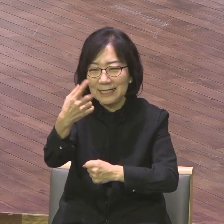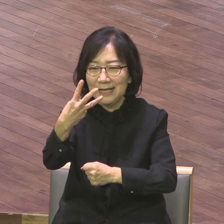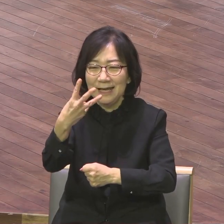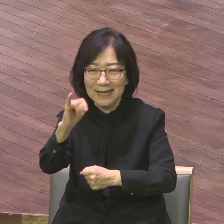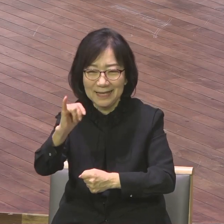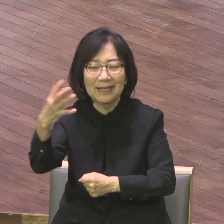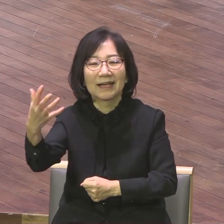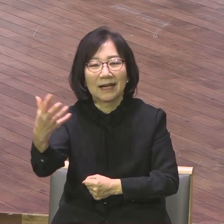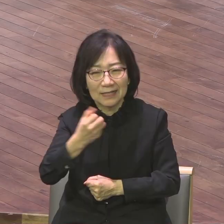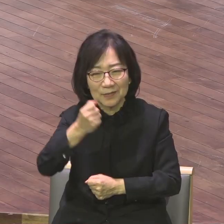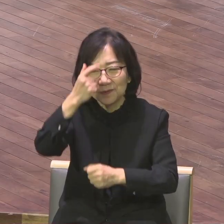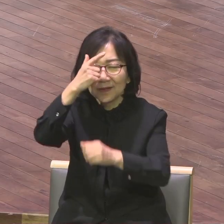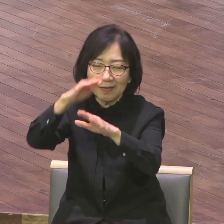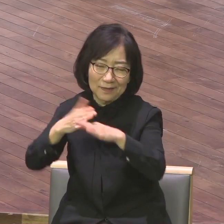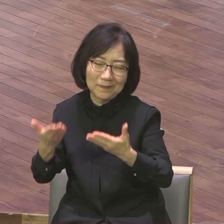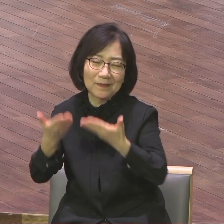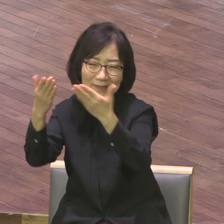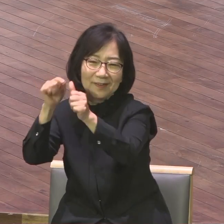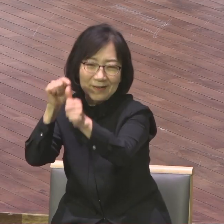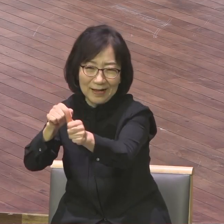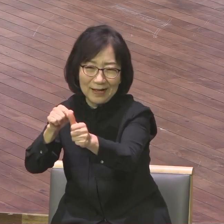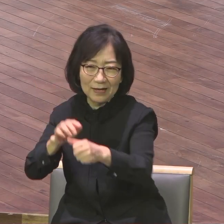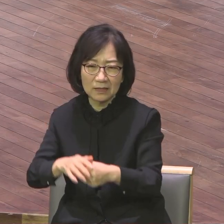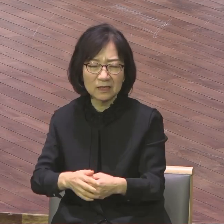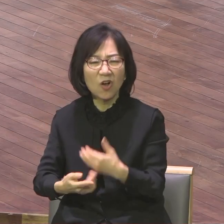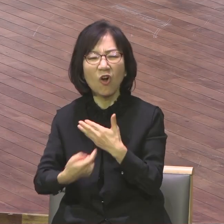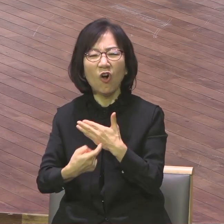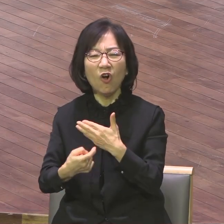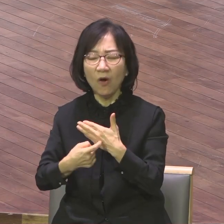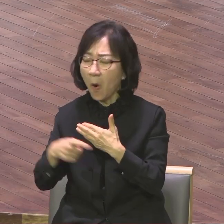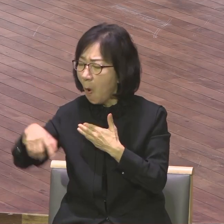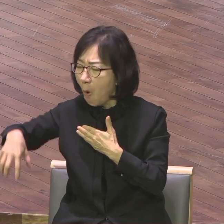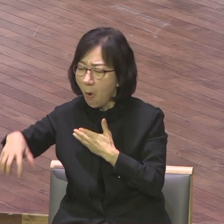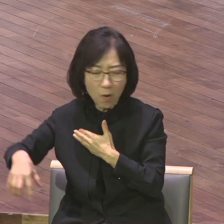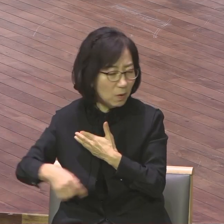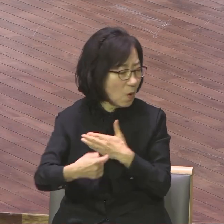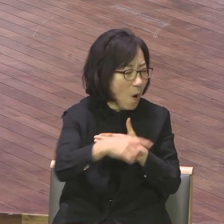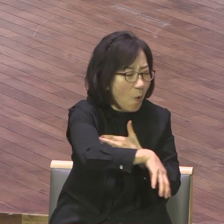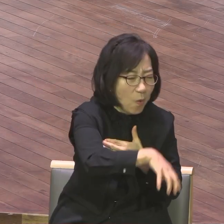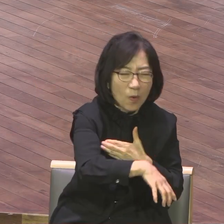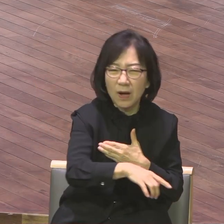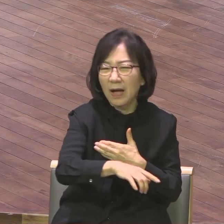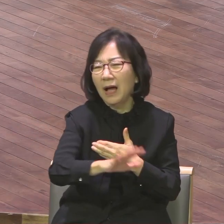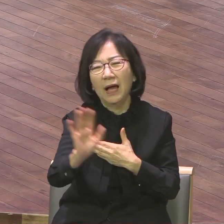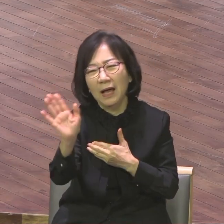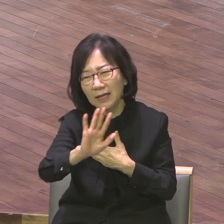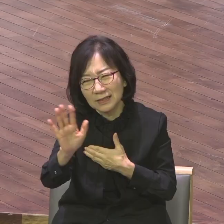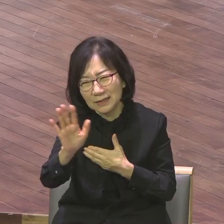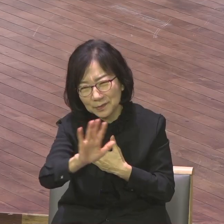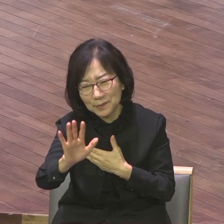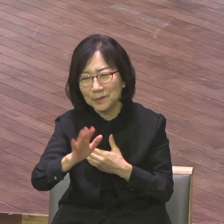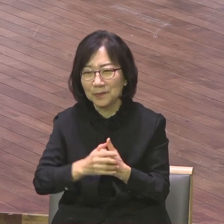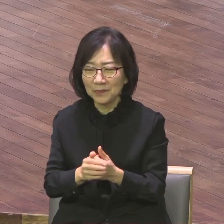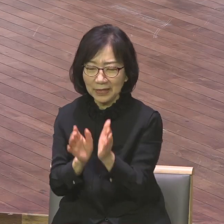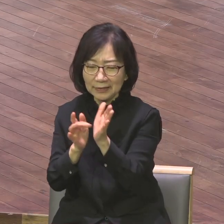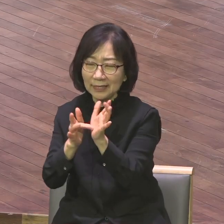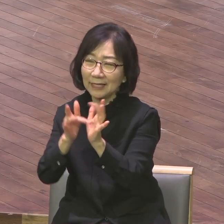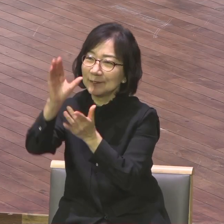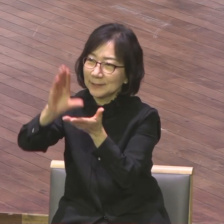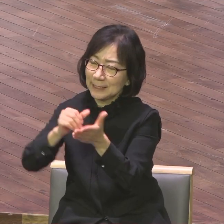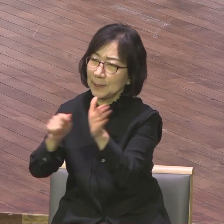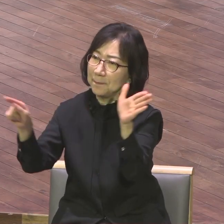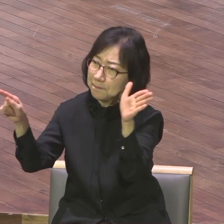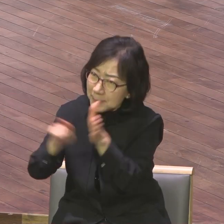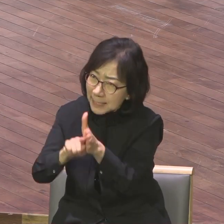말씀이에요. 어떤 그런 형식적인 것이 아니라 예수 그리스도에 대한 믿음을